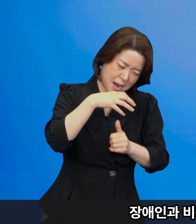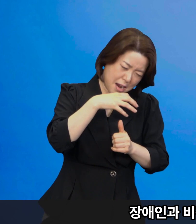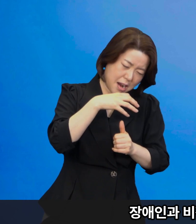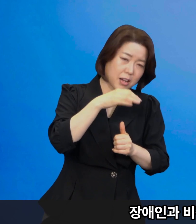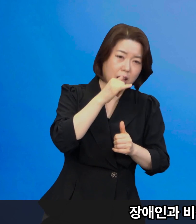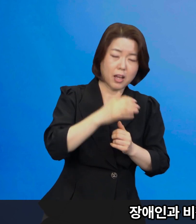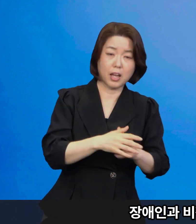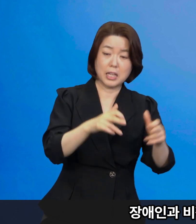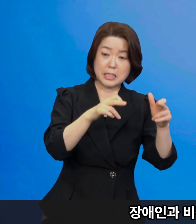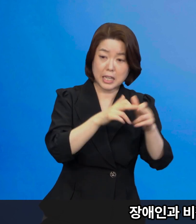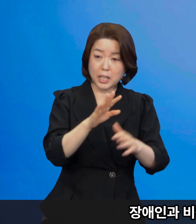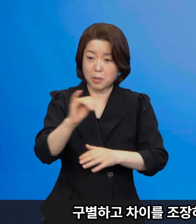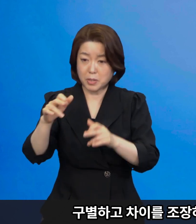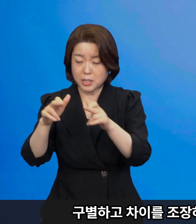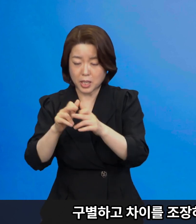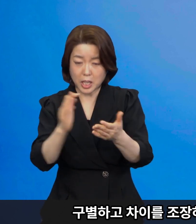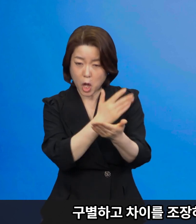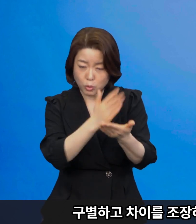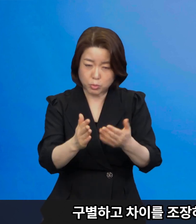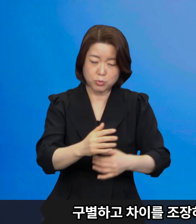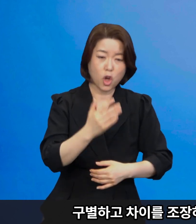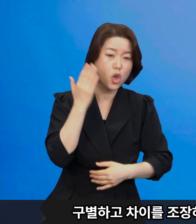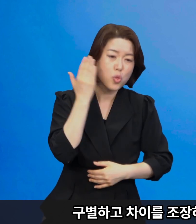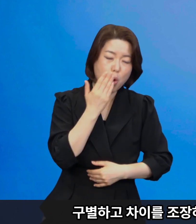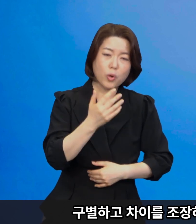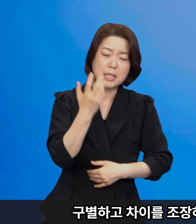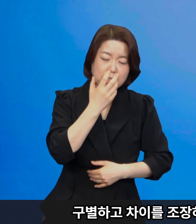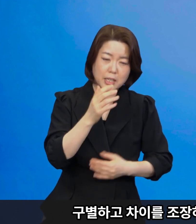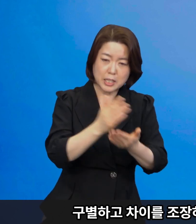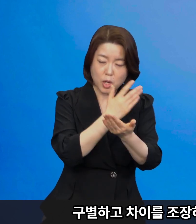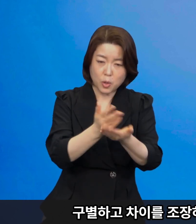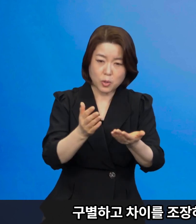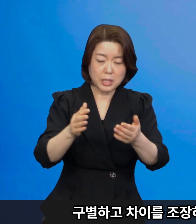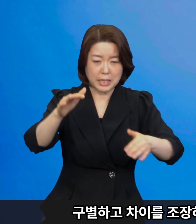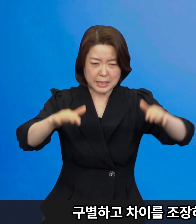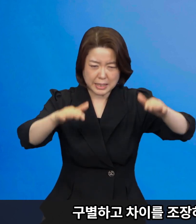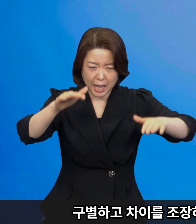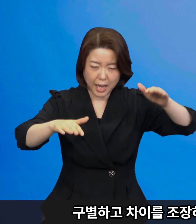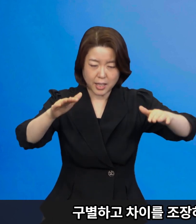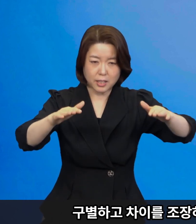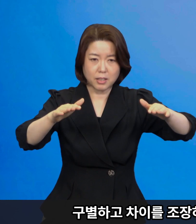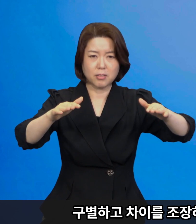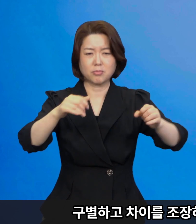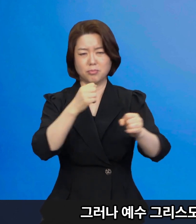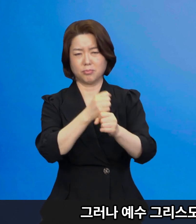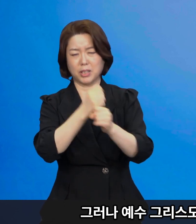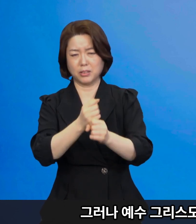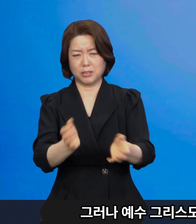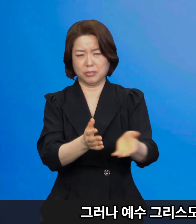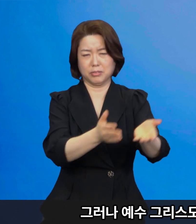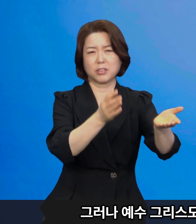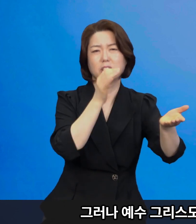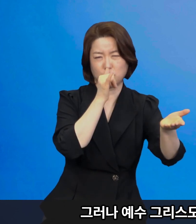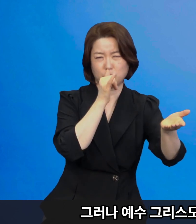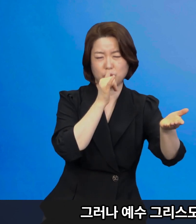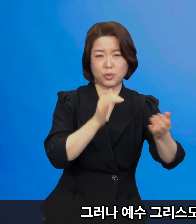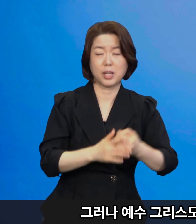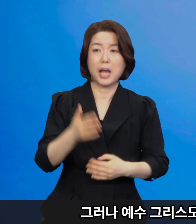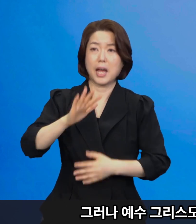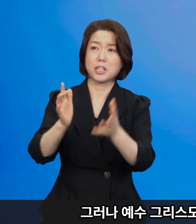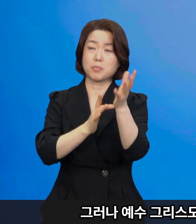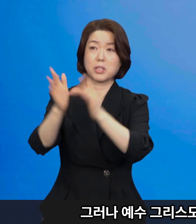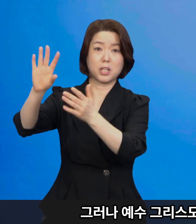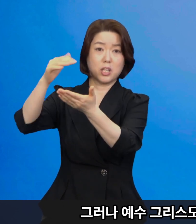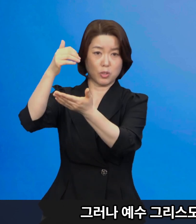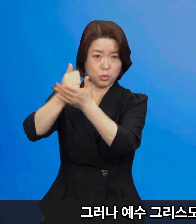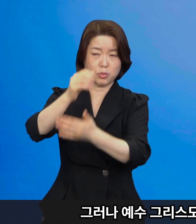장애인과 비장애인을 구분하고 구별하고 차이를 조장하는 경향이 있을 수 있습니다. 그러나 예수